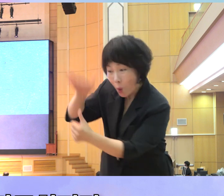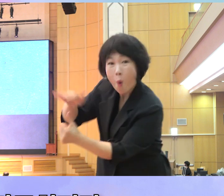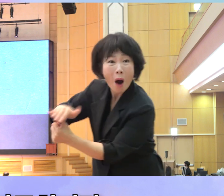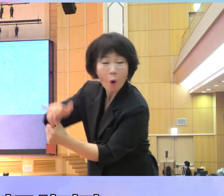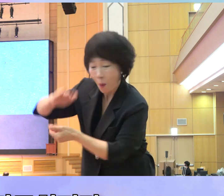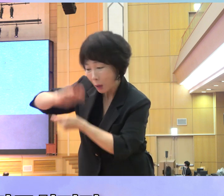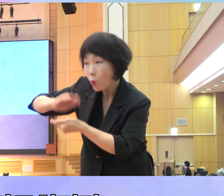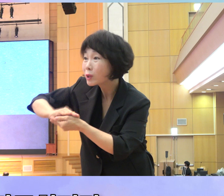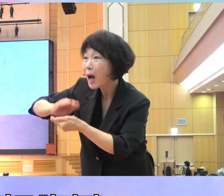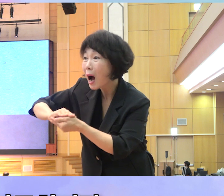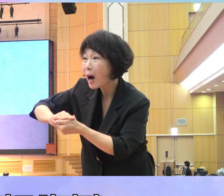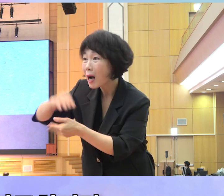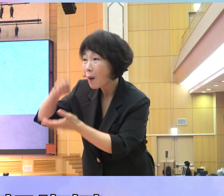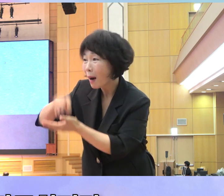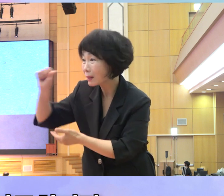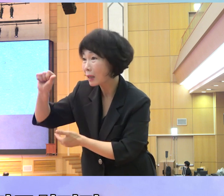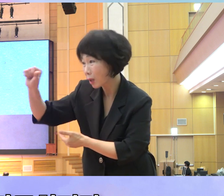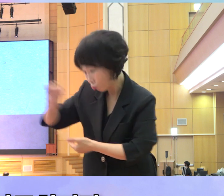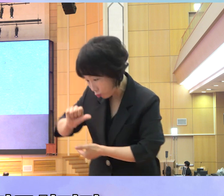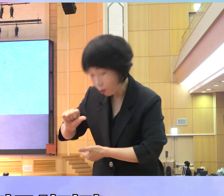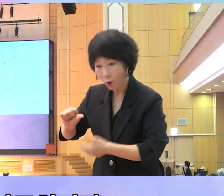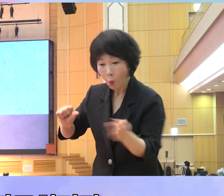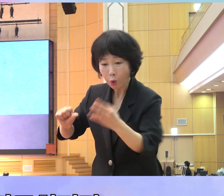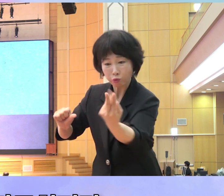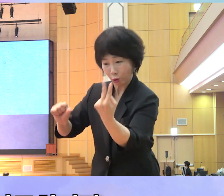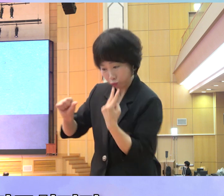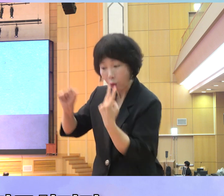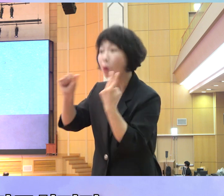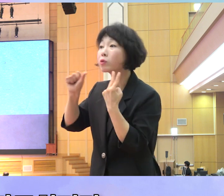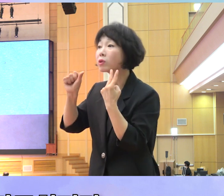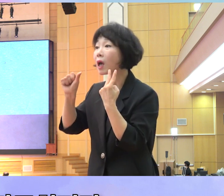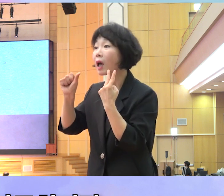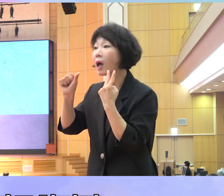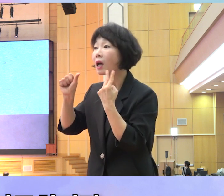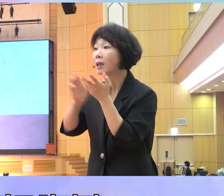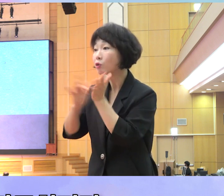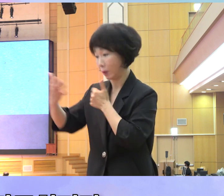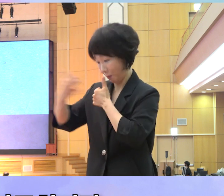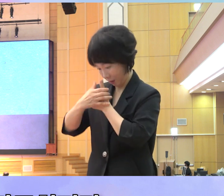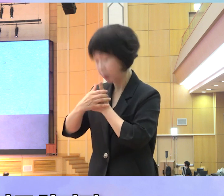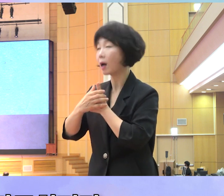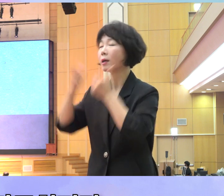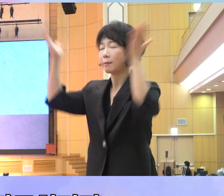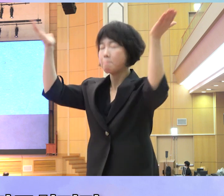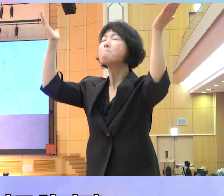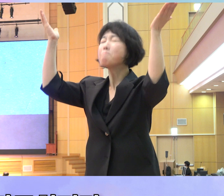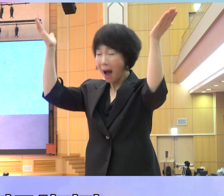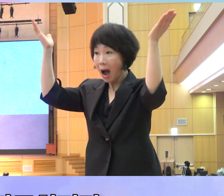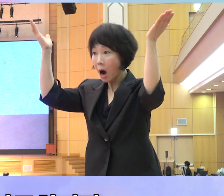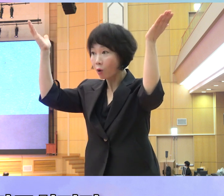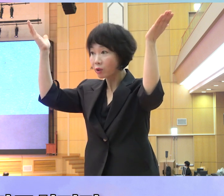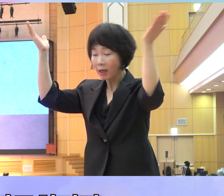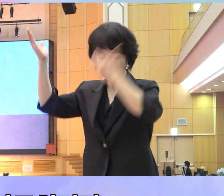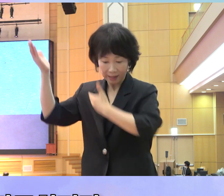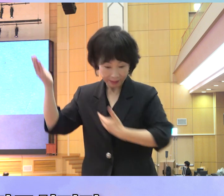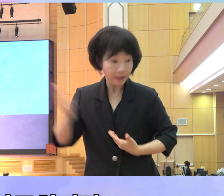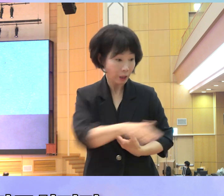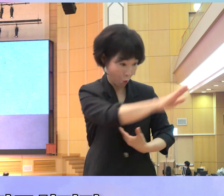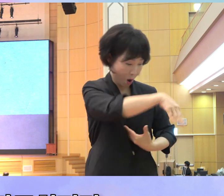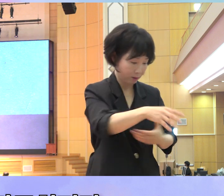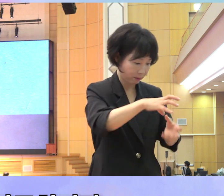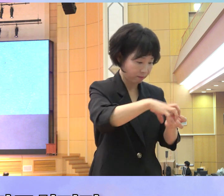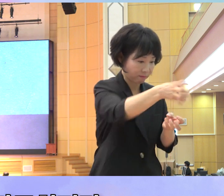없어요. 기적은 다 예수님이 일으키셨고 예수님이 전부 다 처음부터 끝까지 주관하신 거예요. 그런데 예수님은